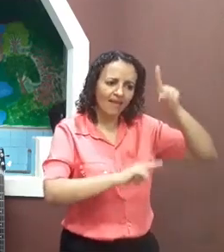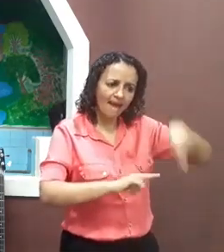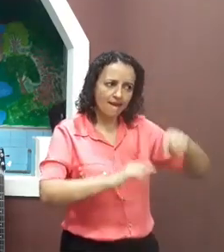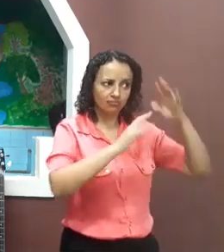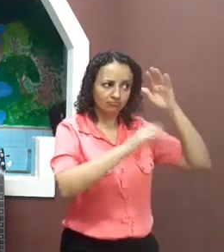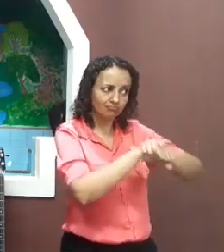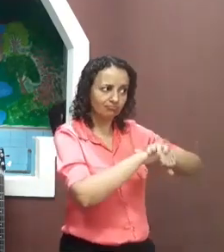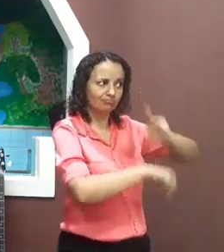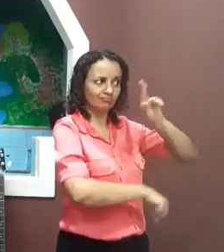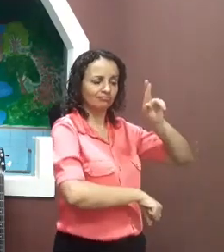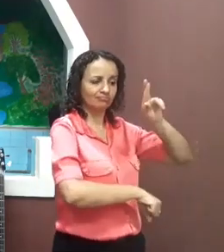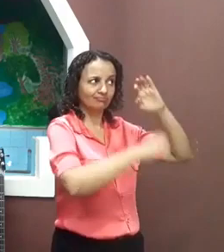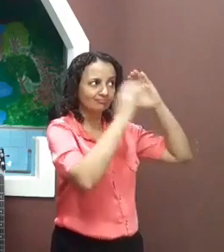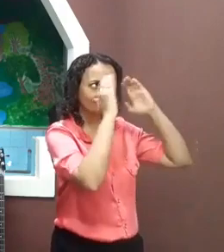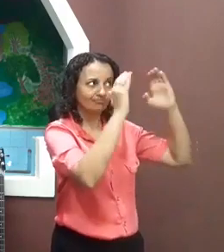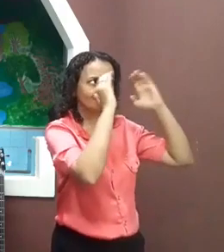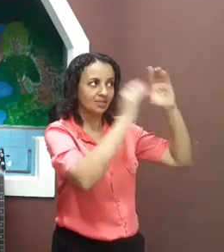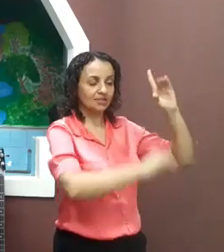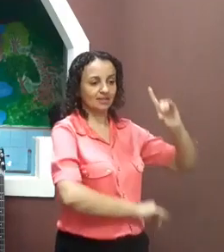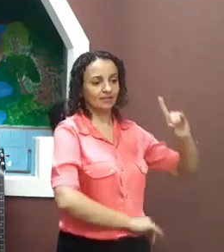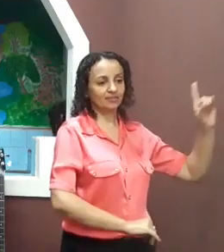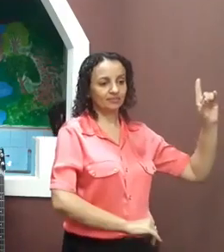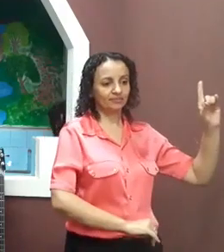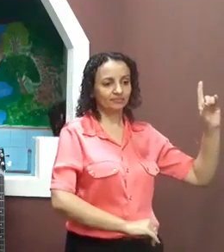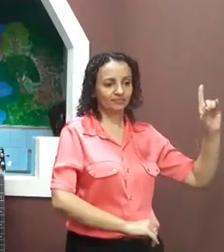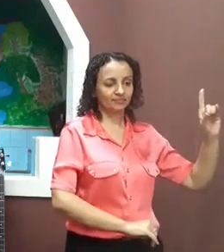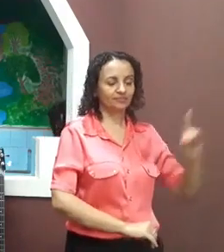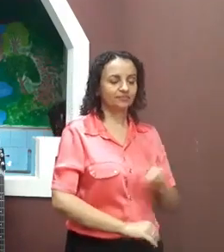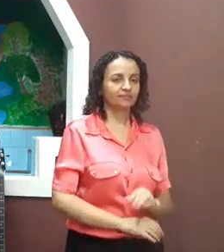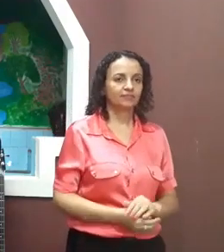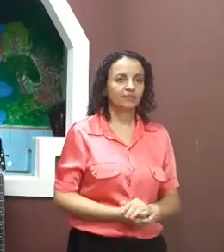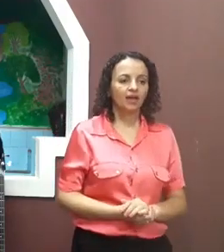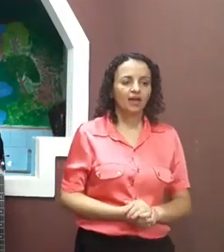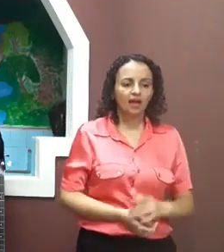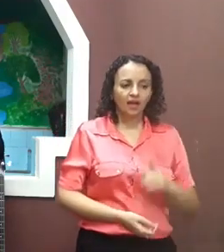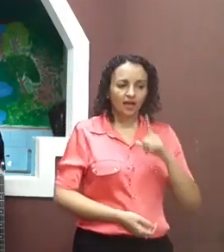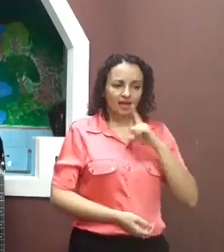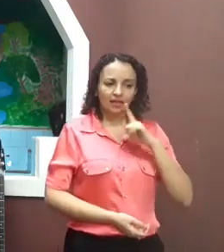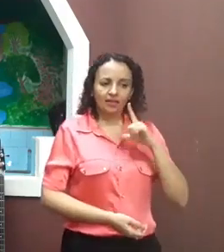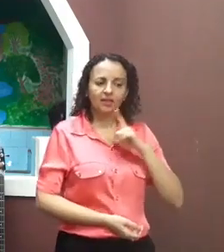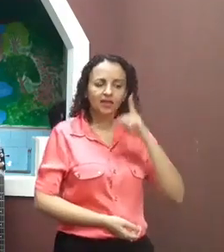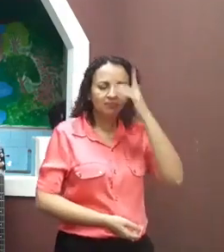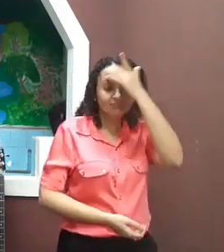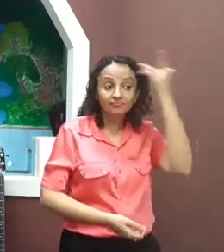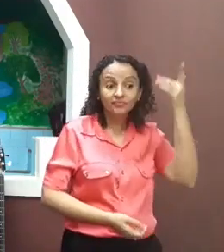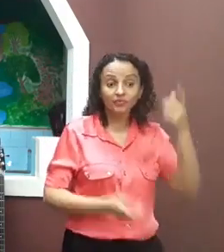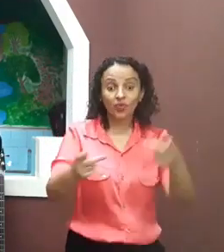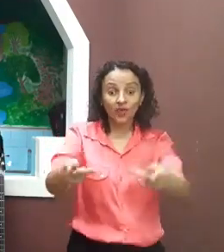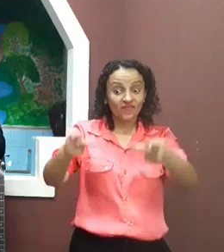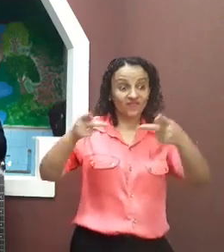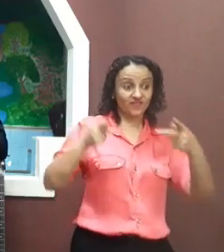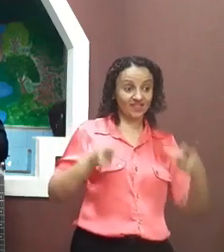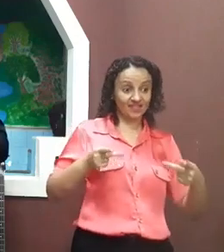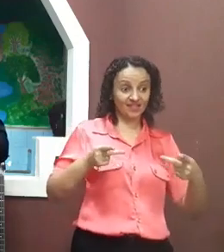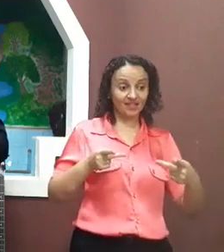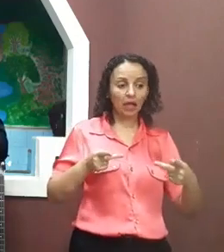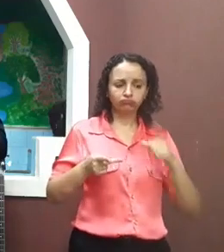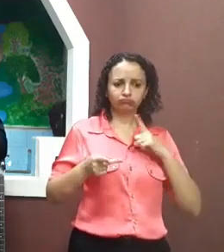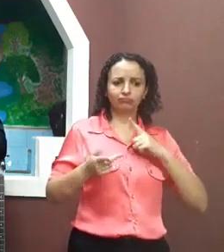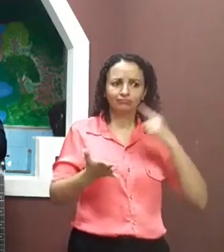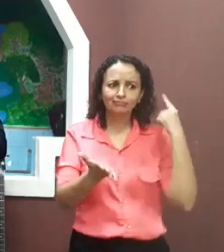Irmão, vou dizer uma coisa. Tem visitante que tem compromisso